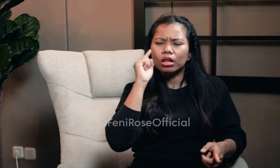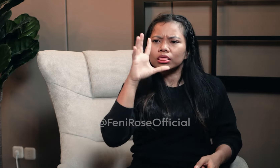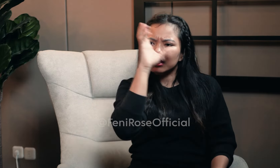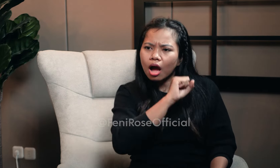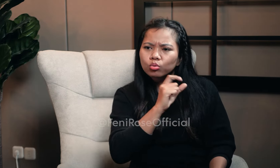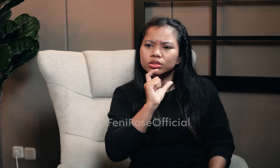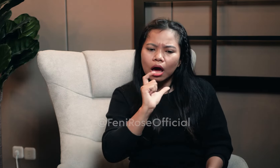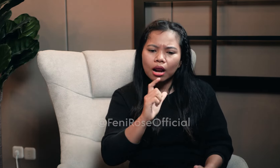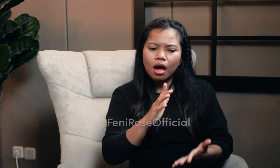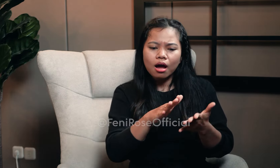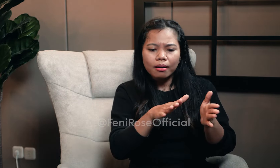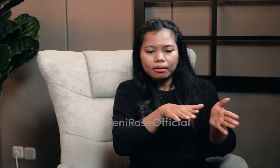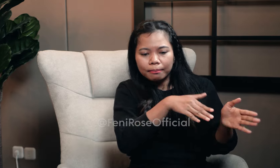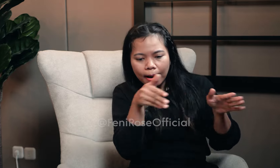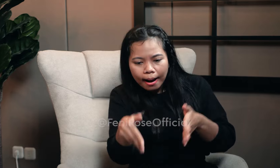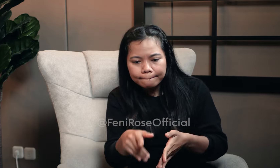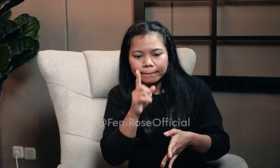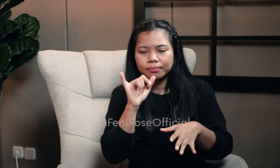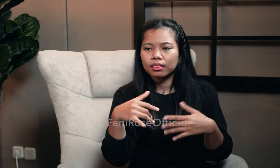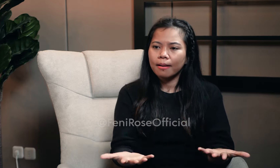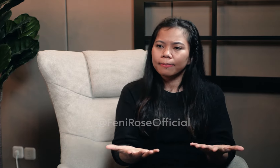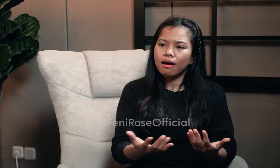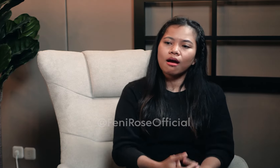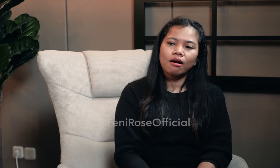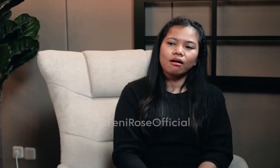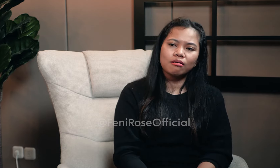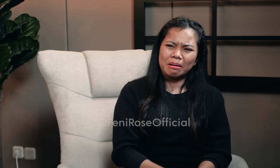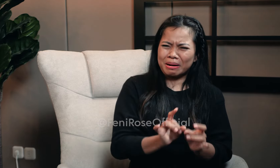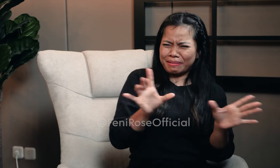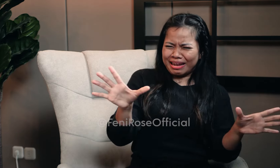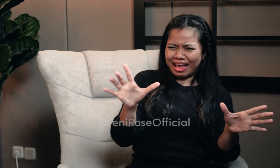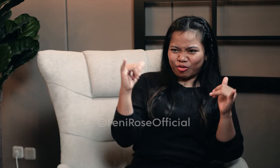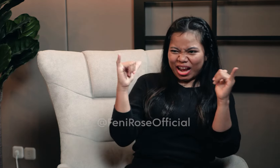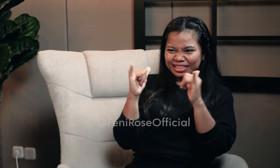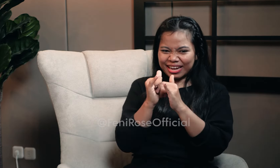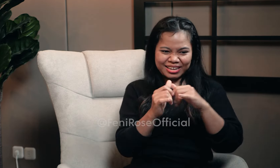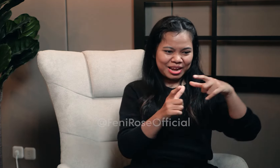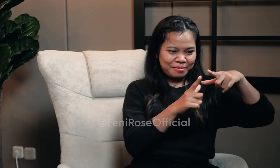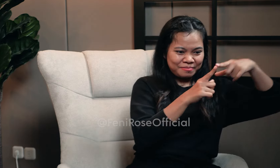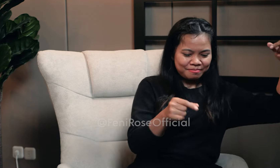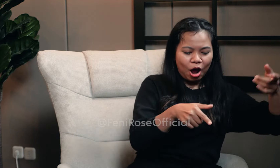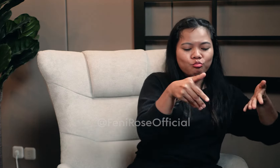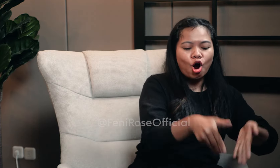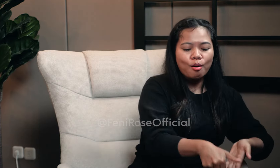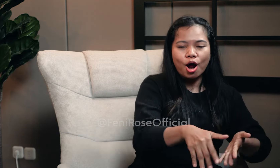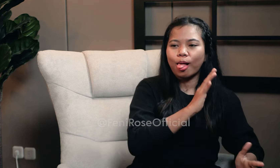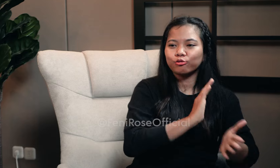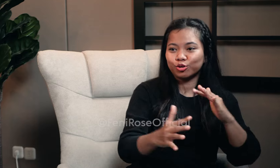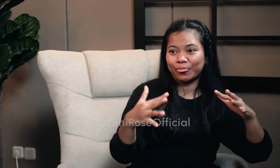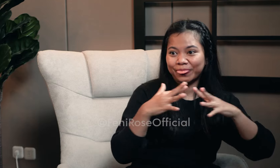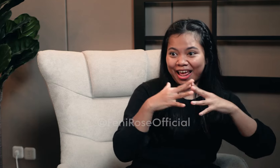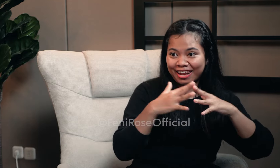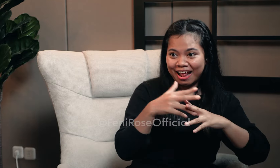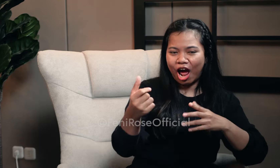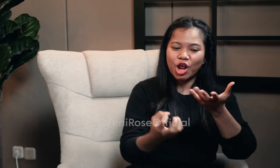He kamu bisa dong posting atau menceritakan Seperti apa Oh tapi berbeda sih ya Mbah budaya di Toraja Sumatera